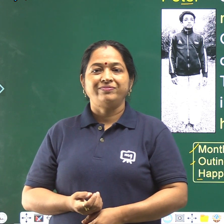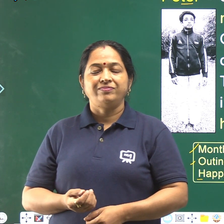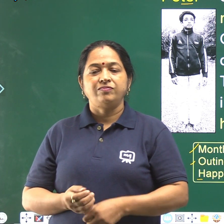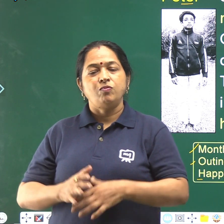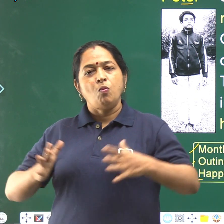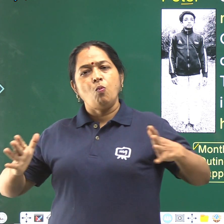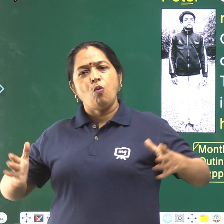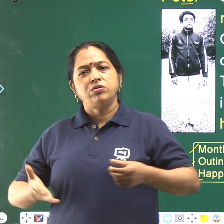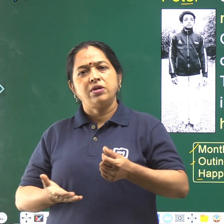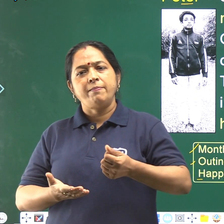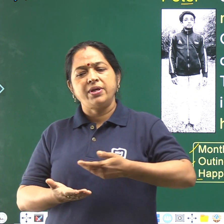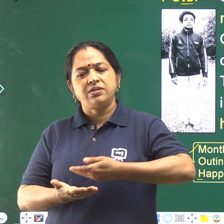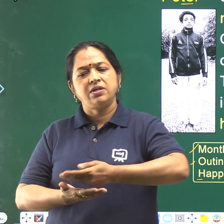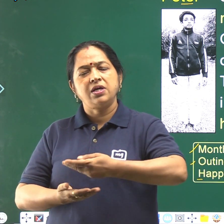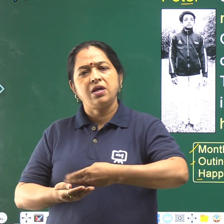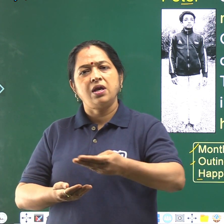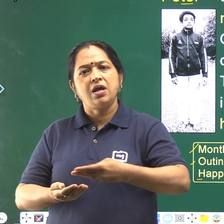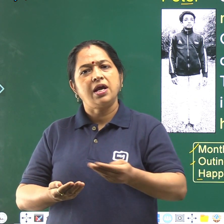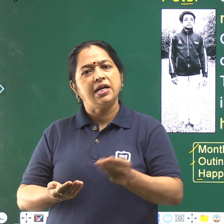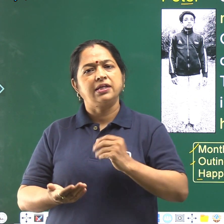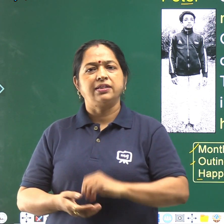बहुत सारे पैसे खर्च करते हैं।